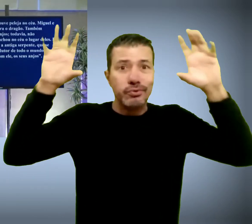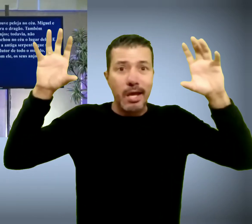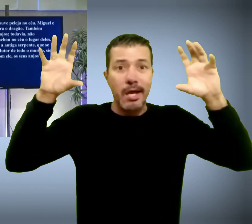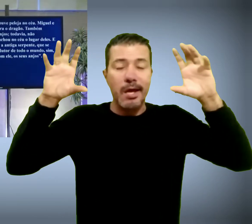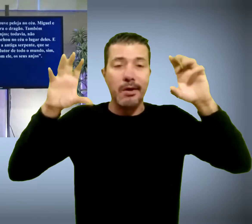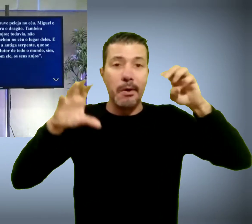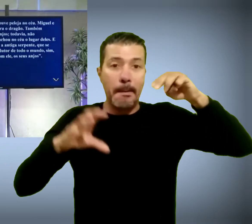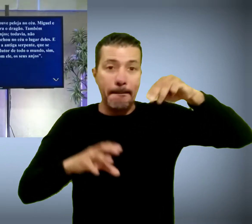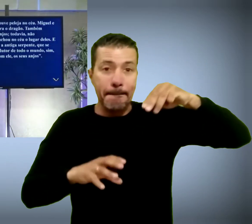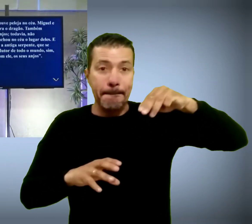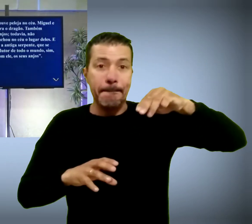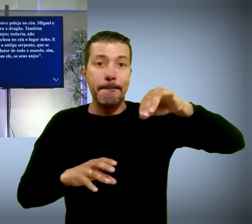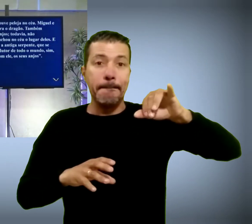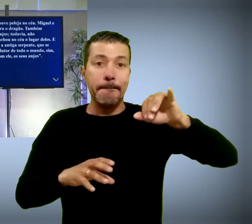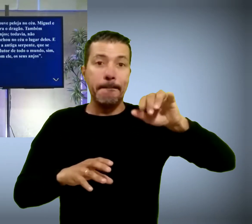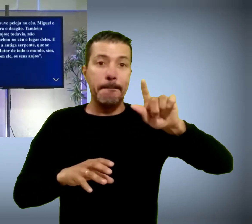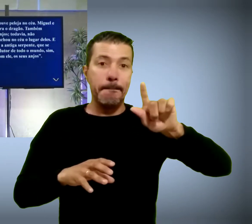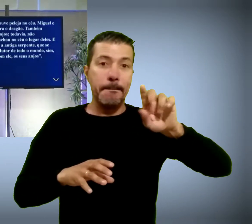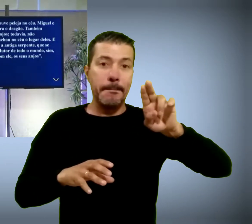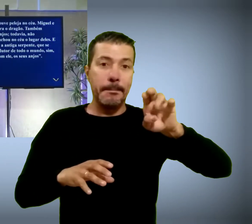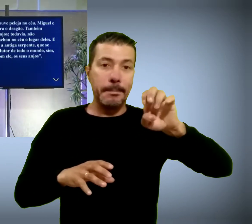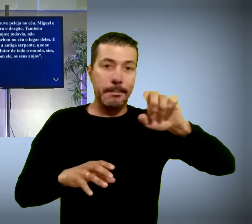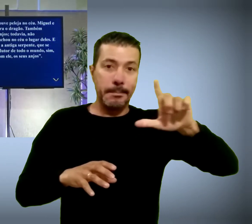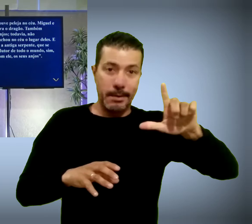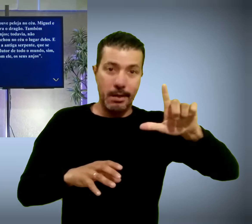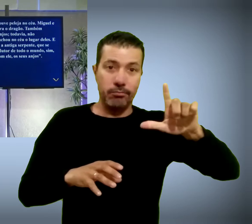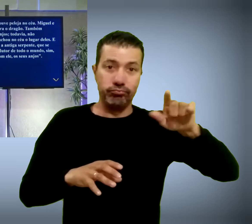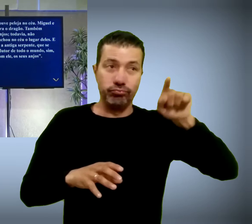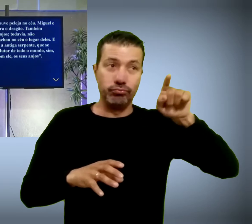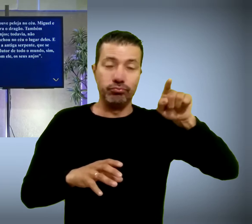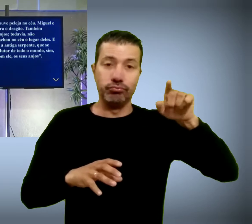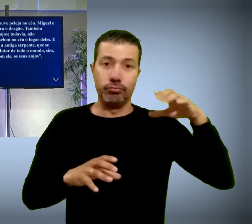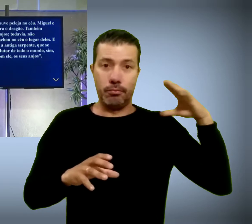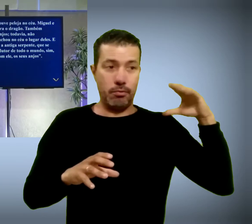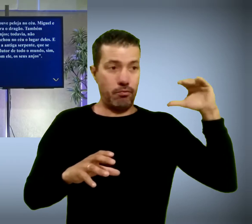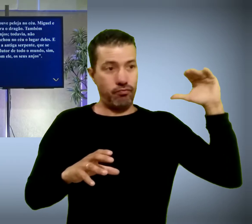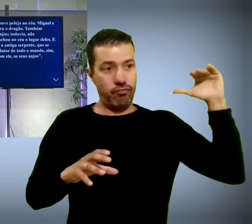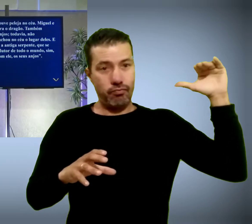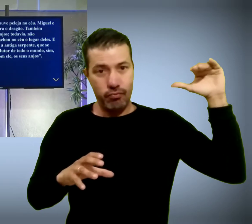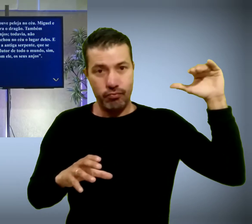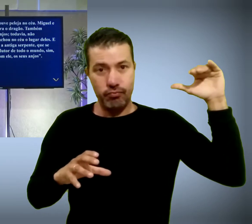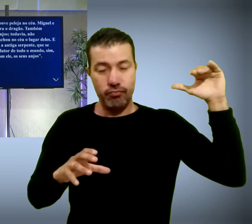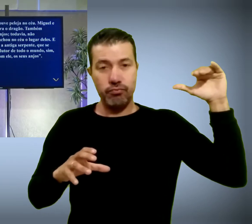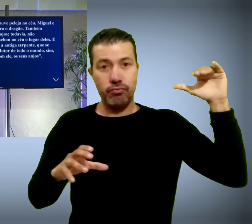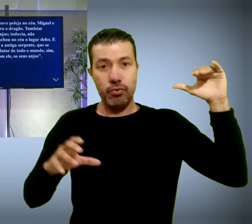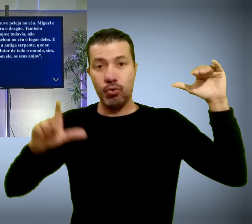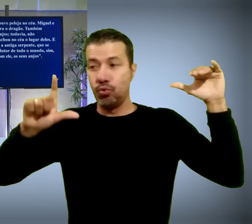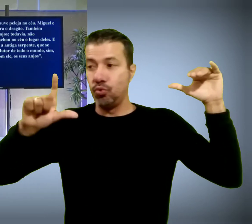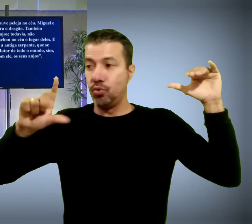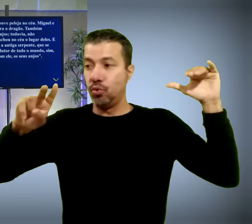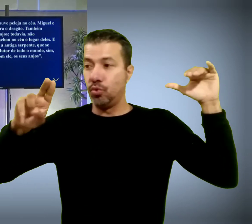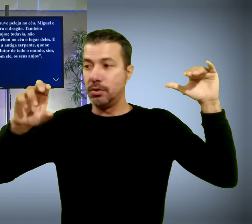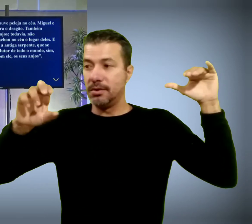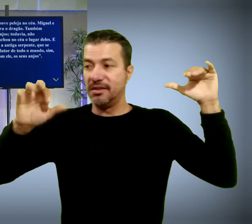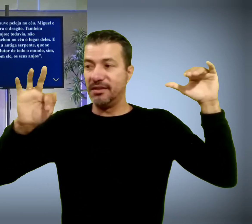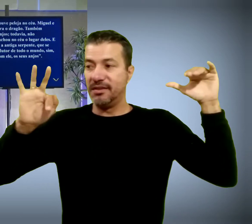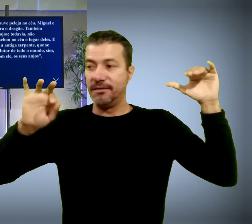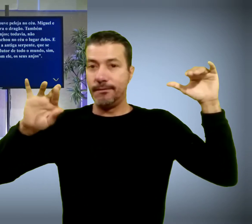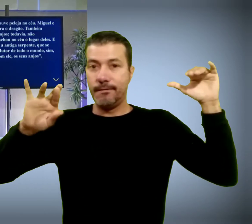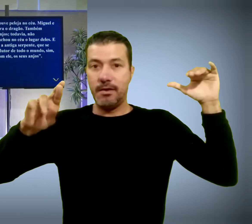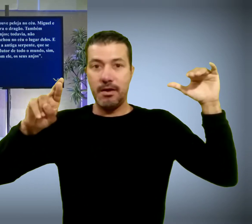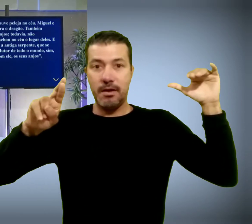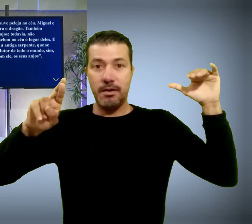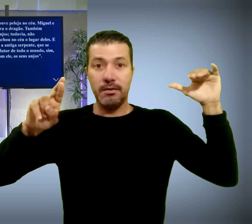seus anjos brigaram contra Lúcifer, o ex-Lúcifer, o ex-portador de luz, agora Satanás. Satanás